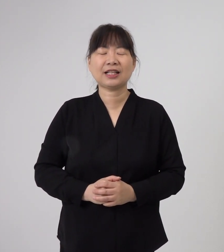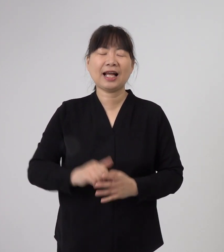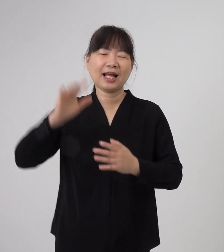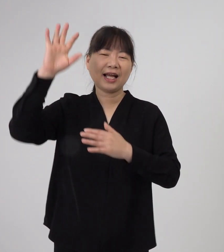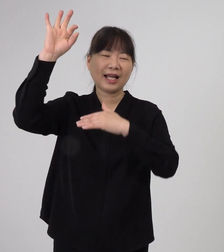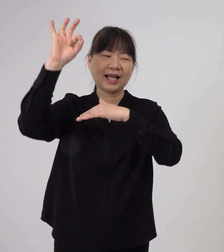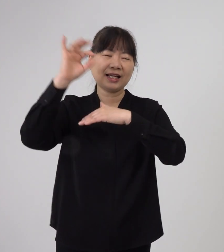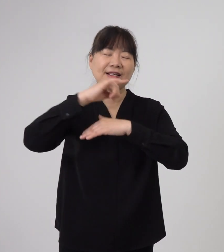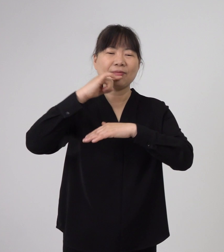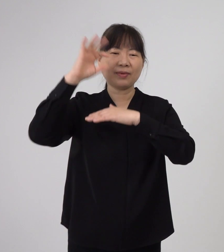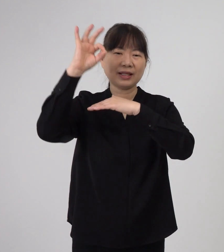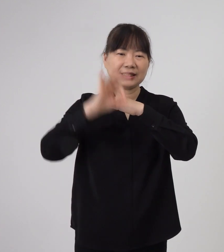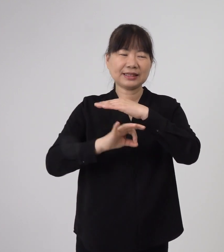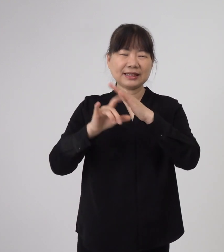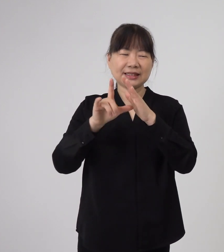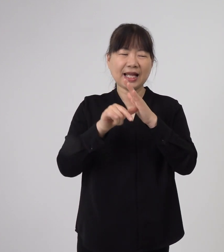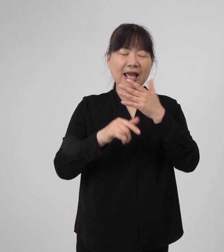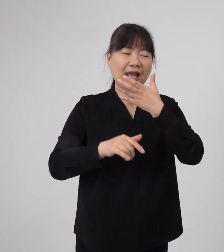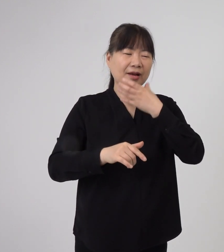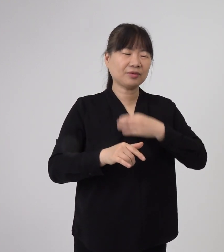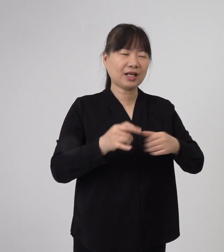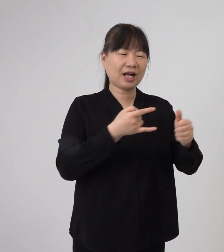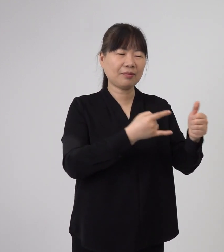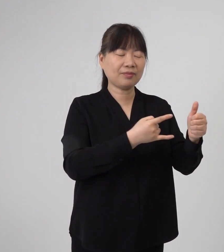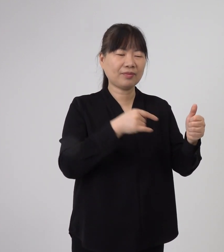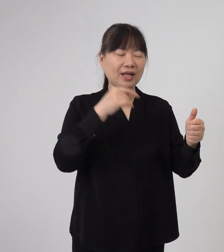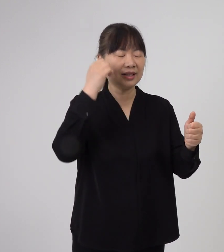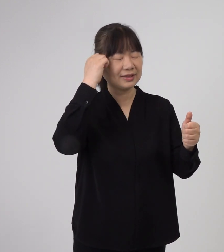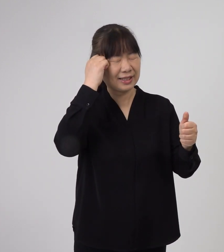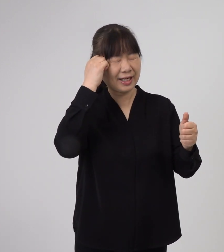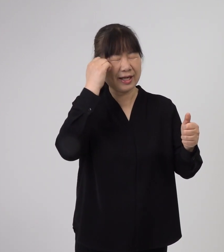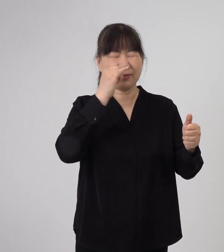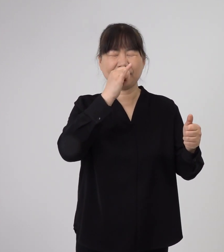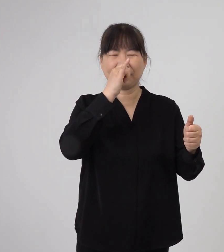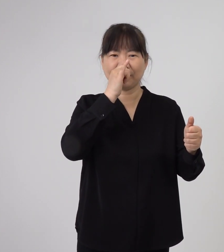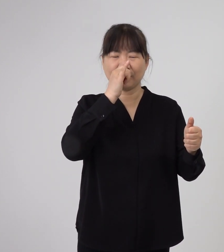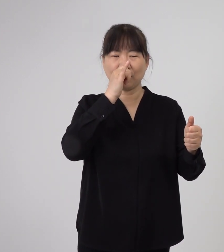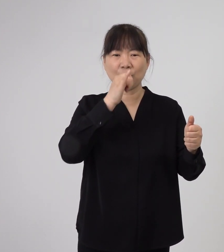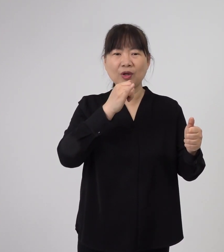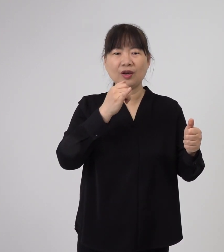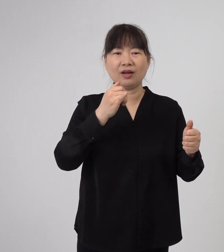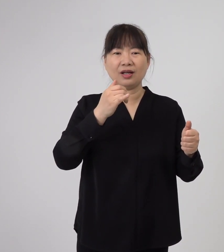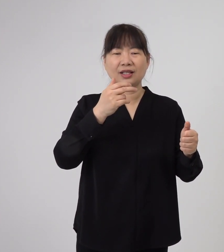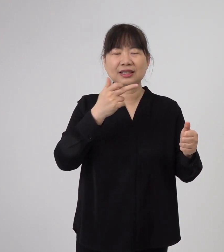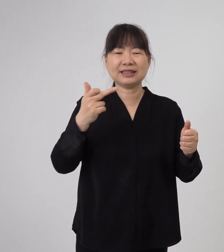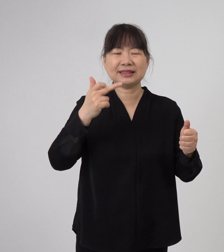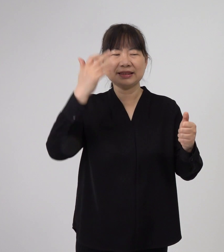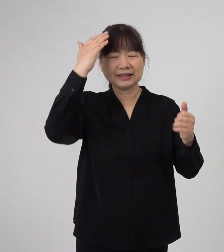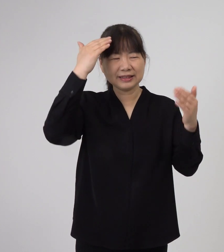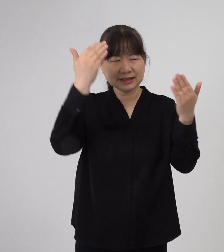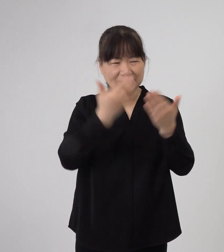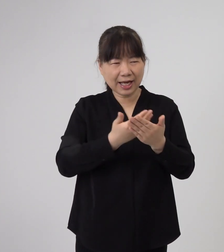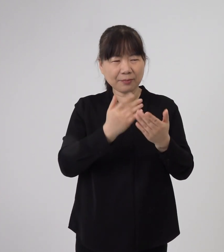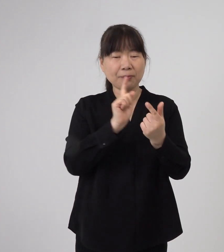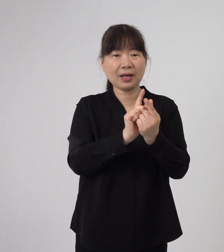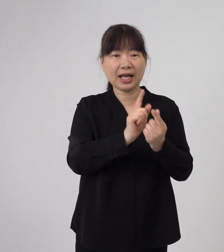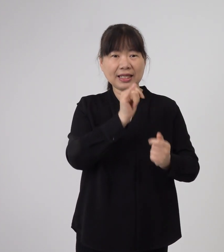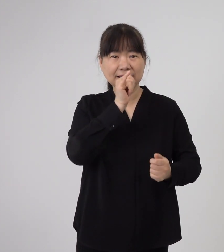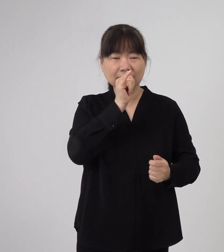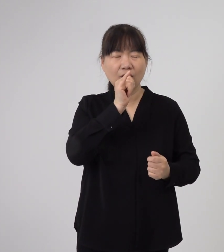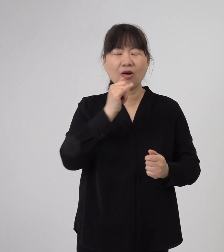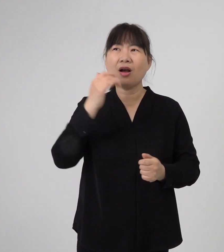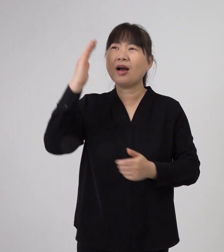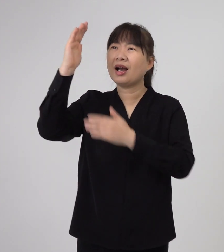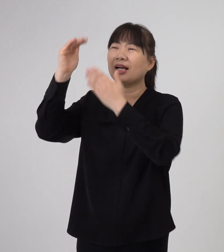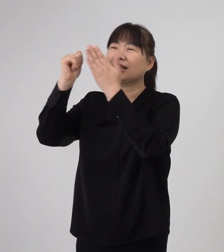해질 때 아브라함에게 깊은 잠이 임하고 큰 흑암과 두려움이 그에게 임하였더니 여호와께서